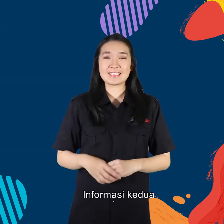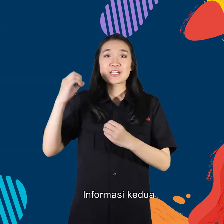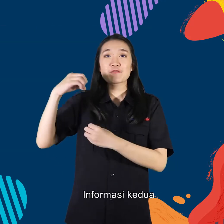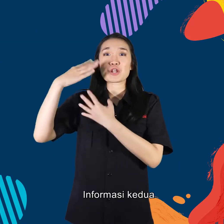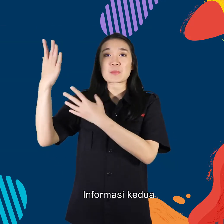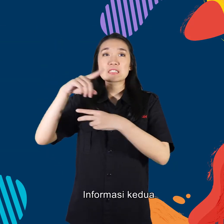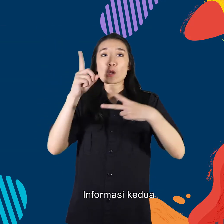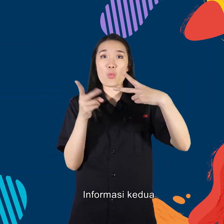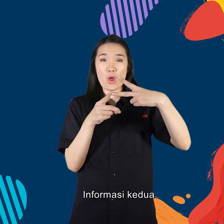Informasi kedua,